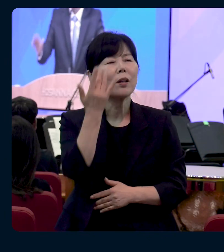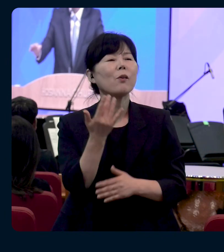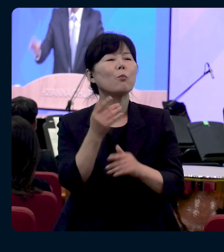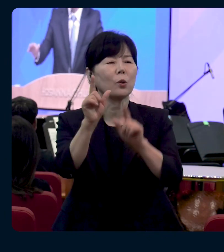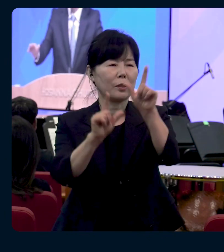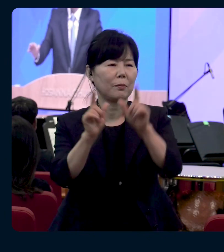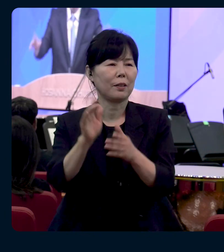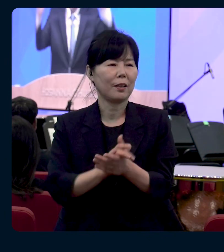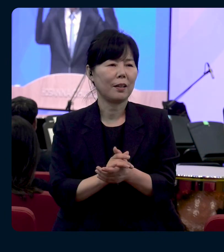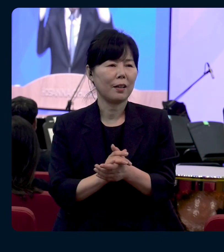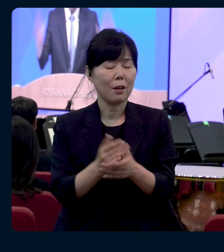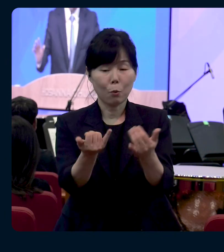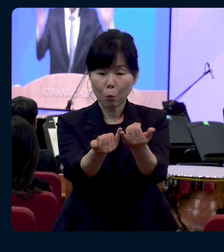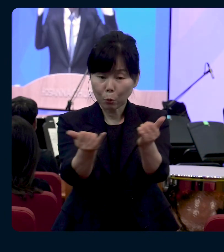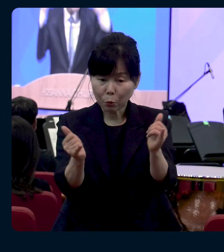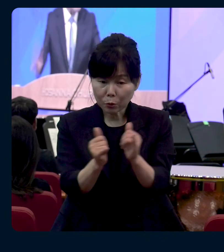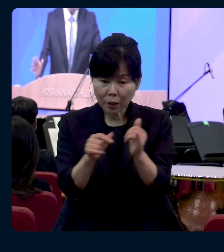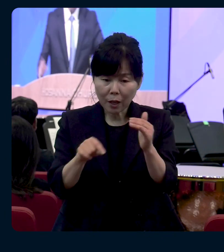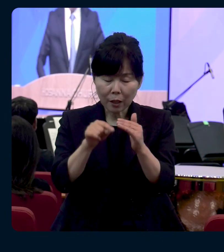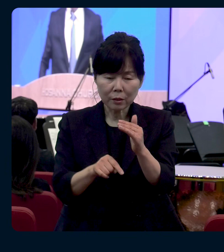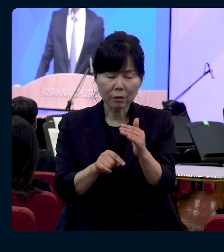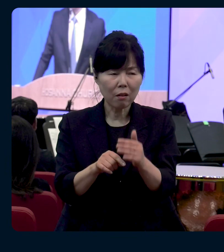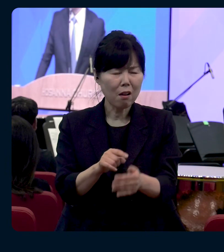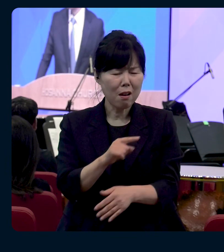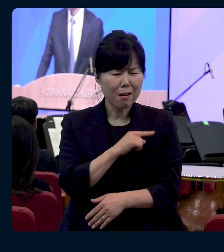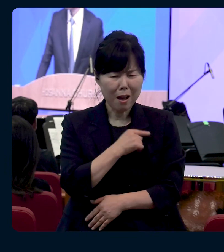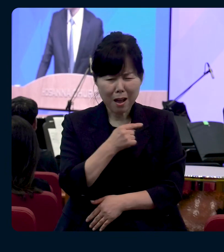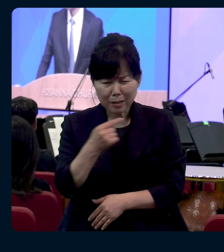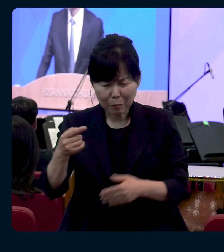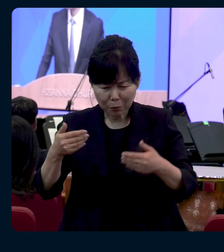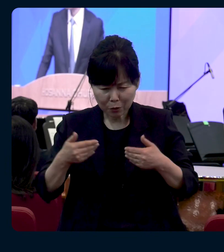하는 공동체에서는요, 배려가 절대적입니다.